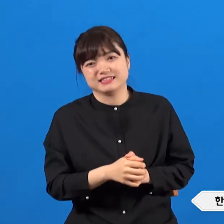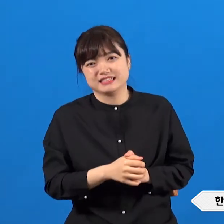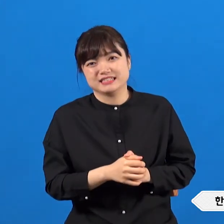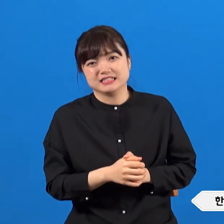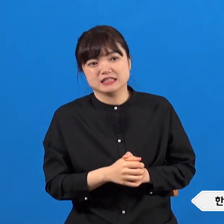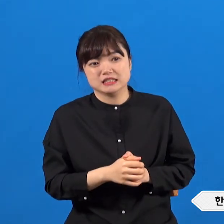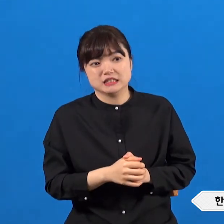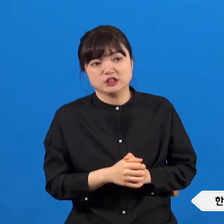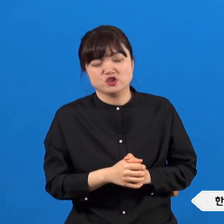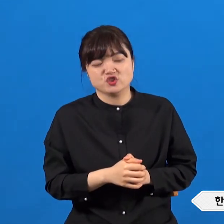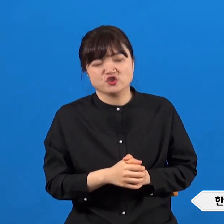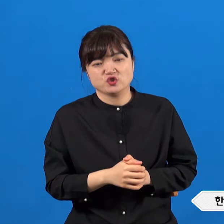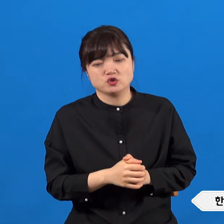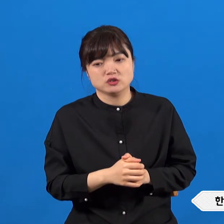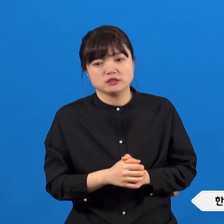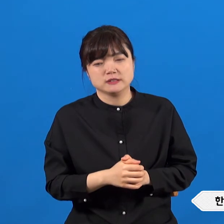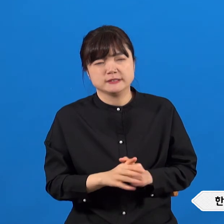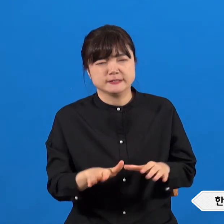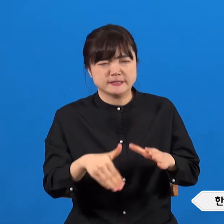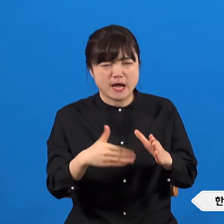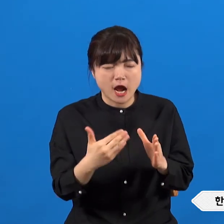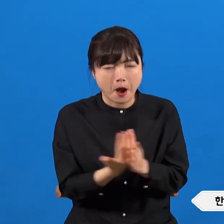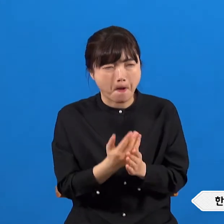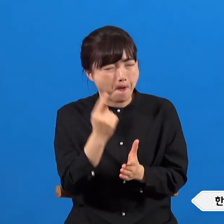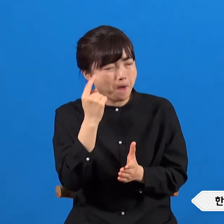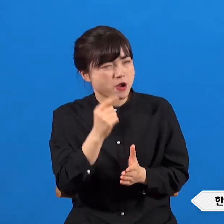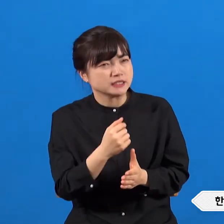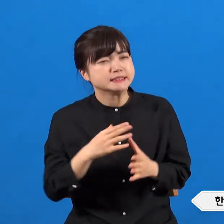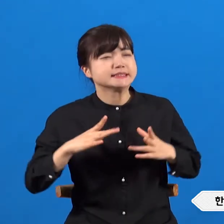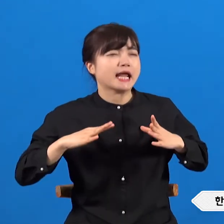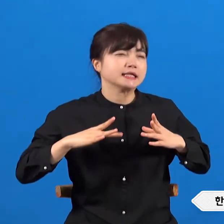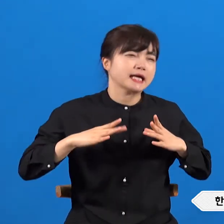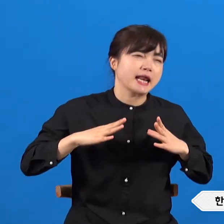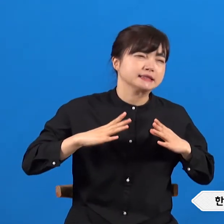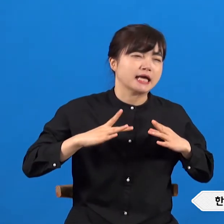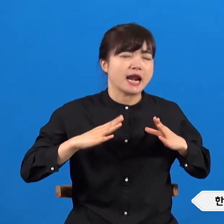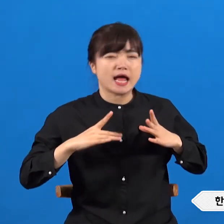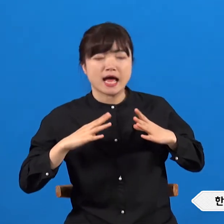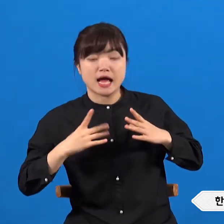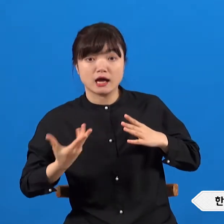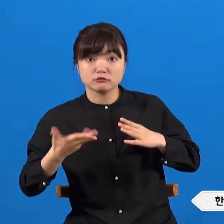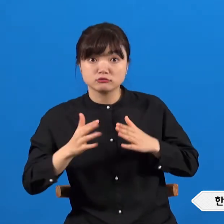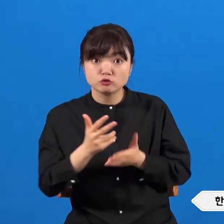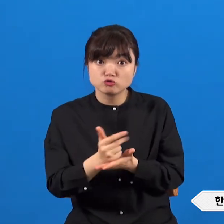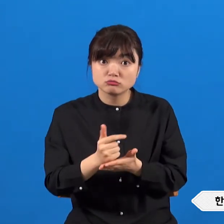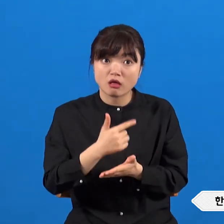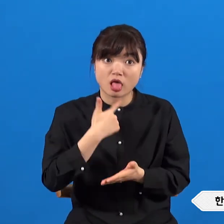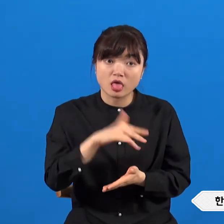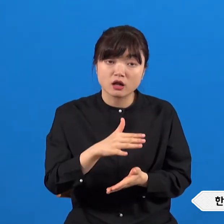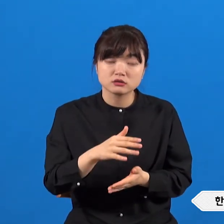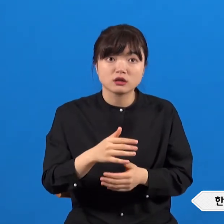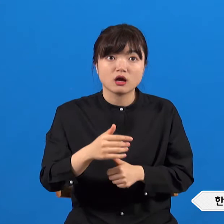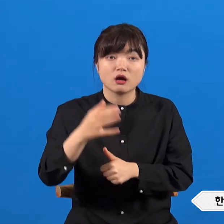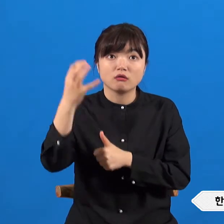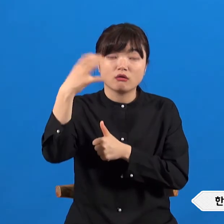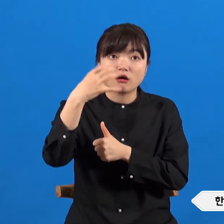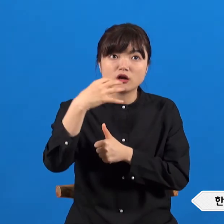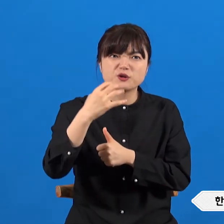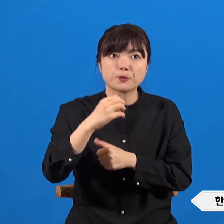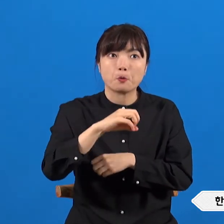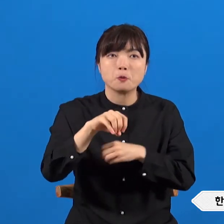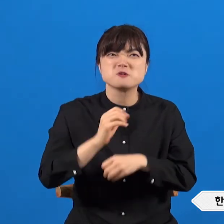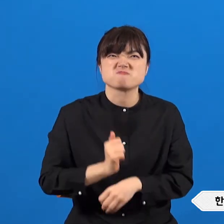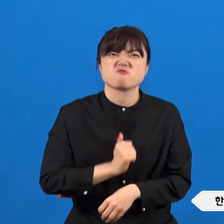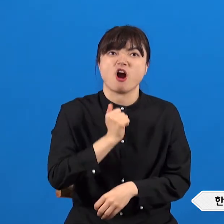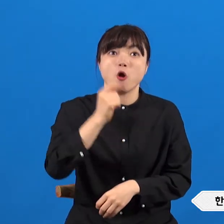그래서 그 선한 일 한 것을 잔뜩 의식을 하고 그 자랑하는 마음이 많은데 주님께서 안 했다고 하니까 그냥